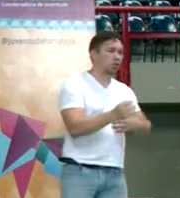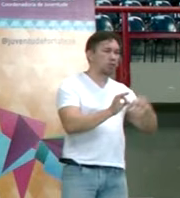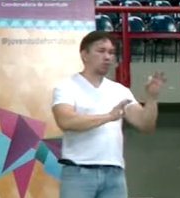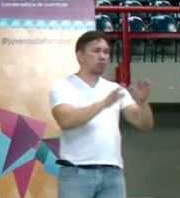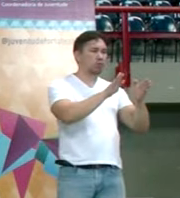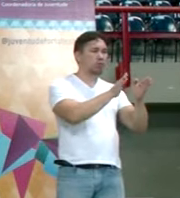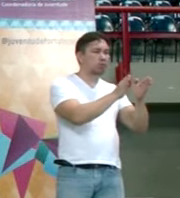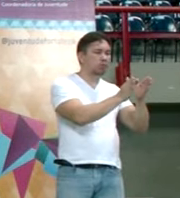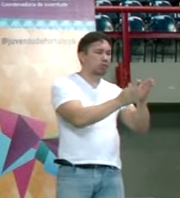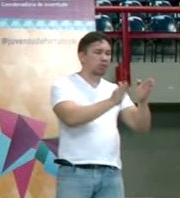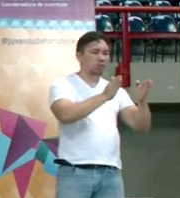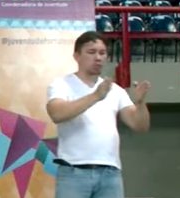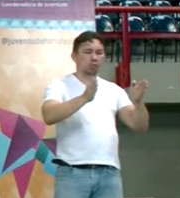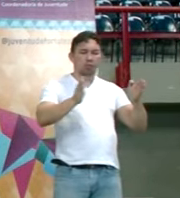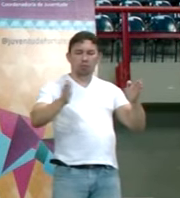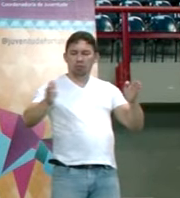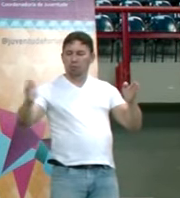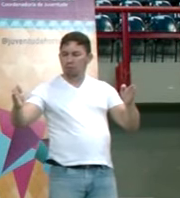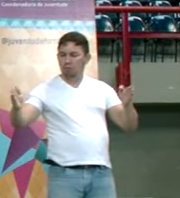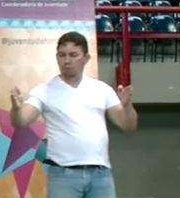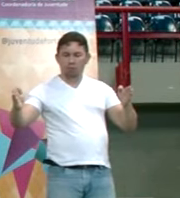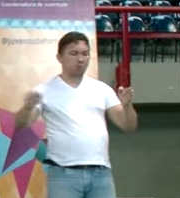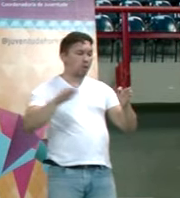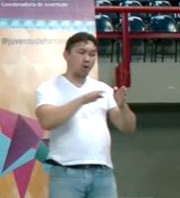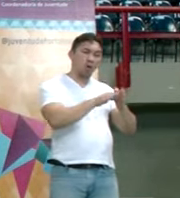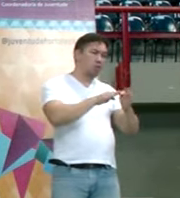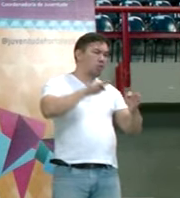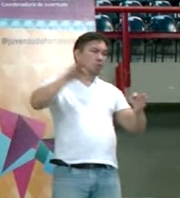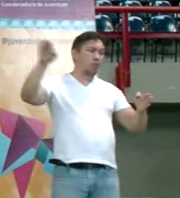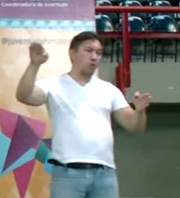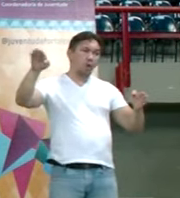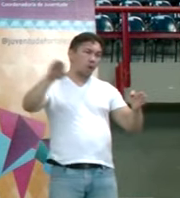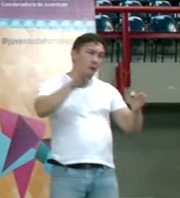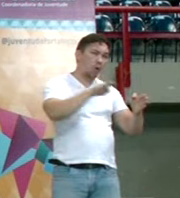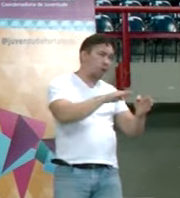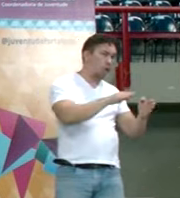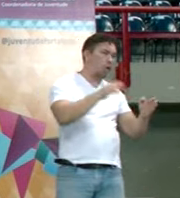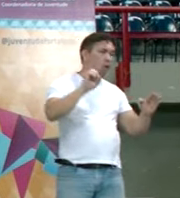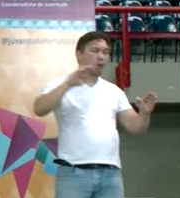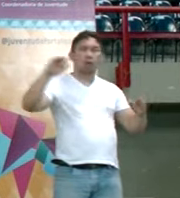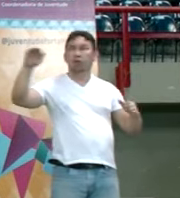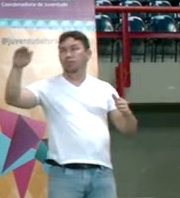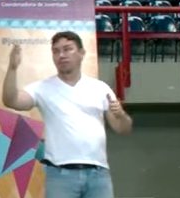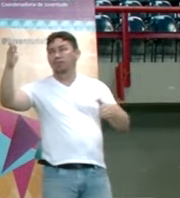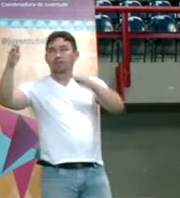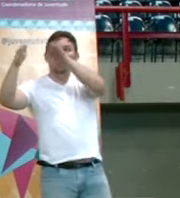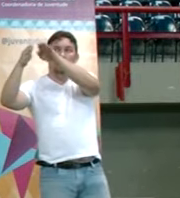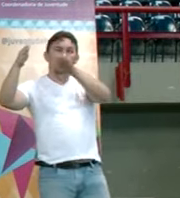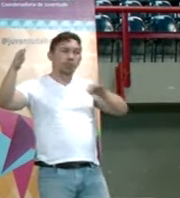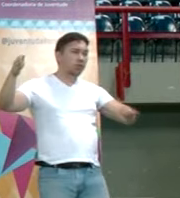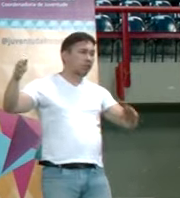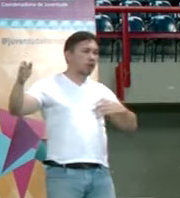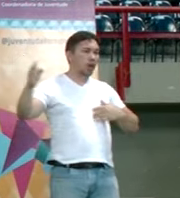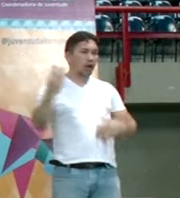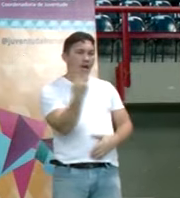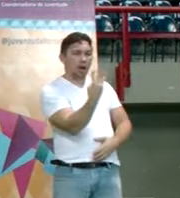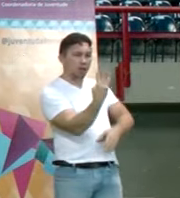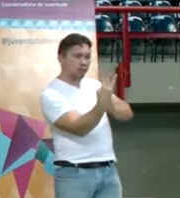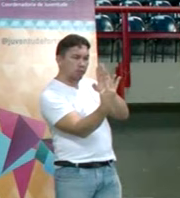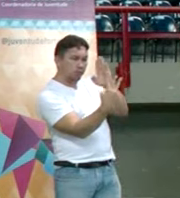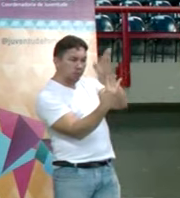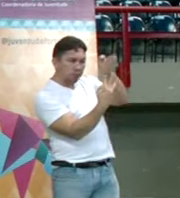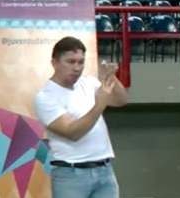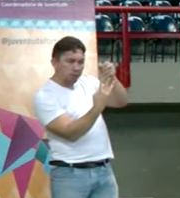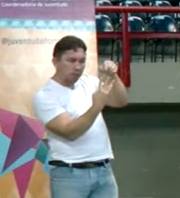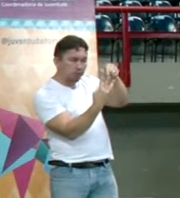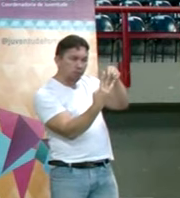os resultados em ordem crescente ou decrescente e depois a gente procura o elemento que tá no meio se só